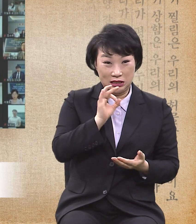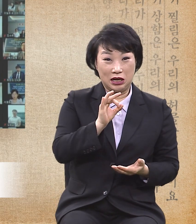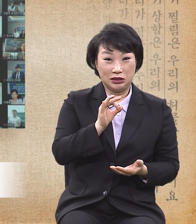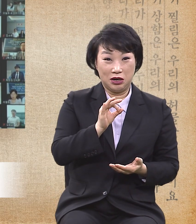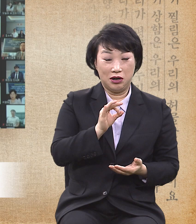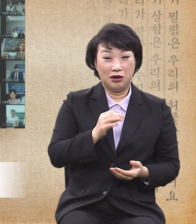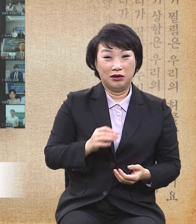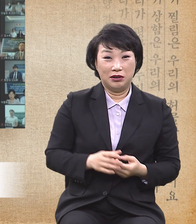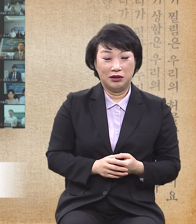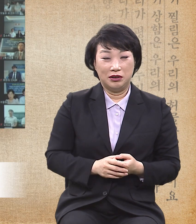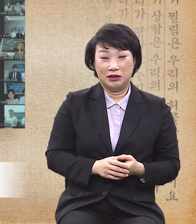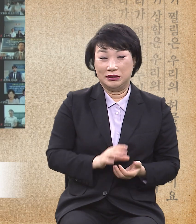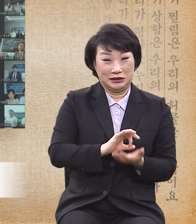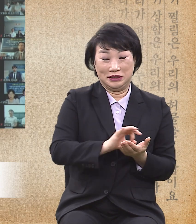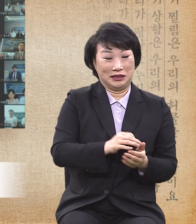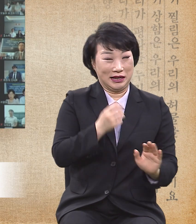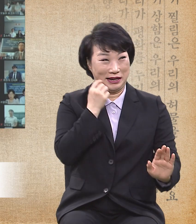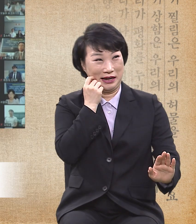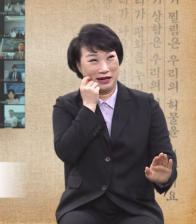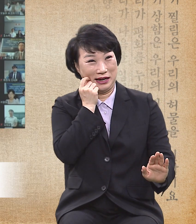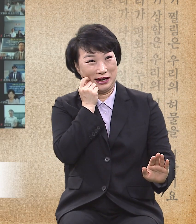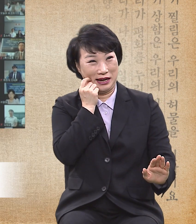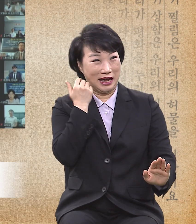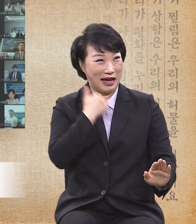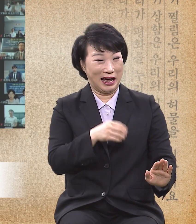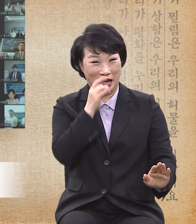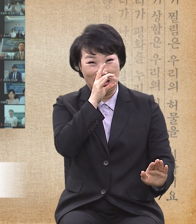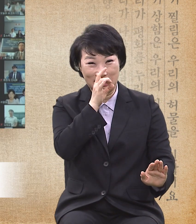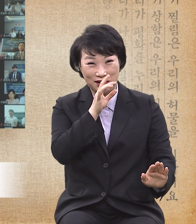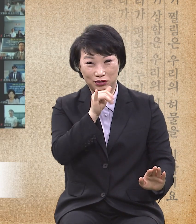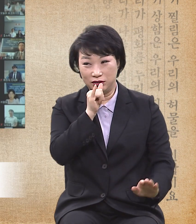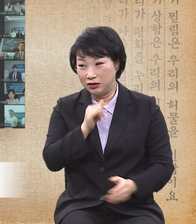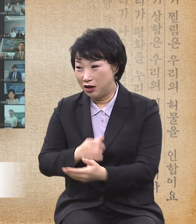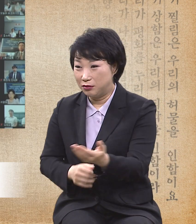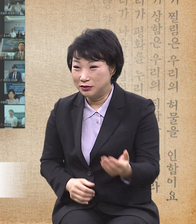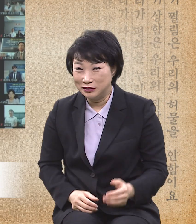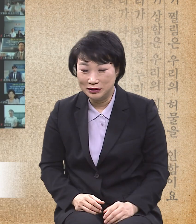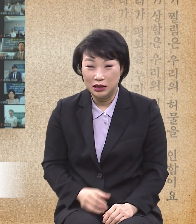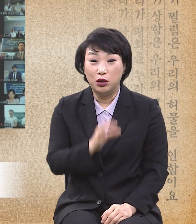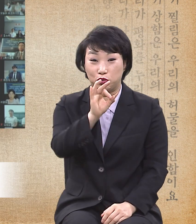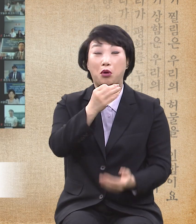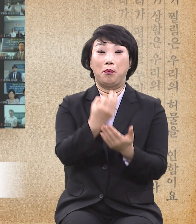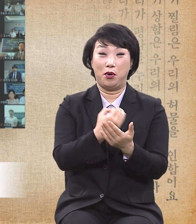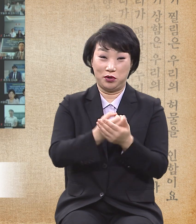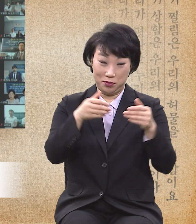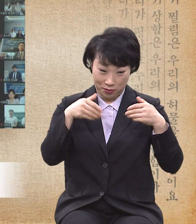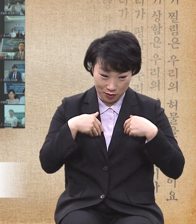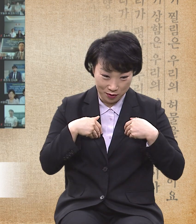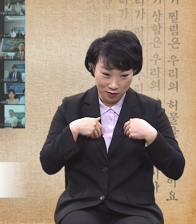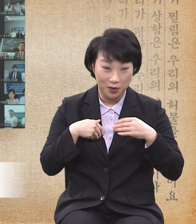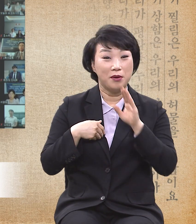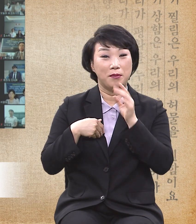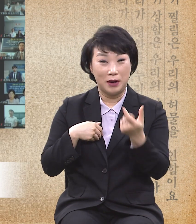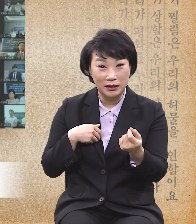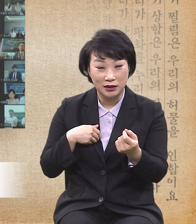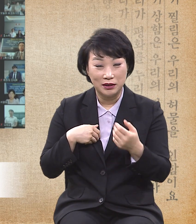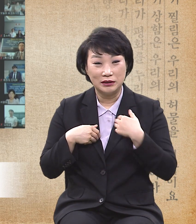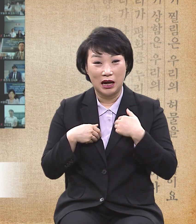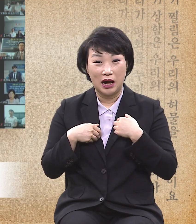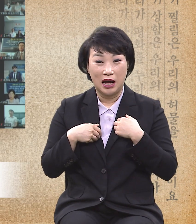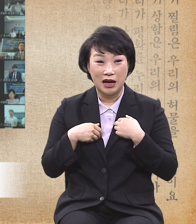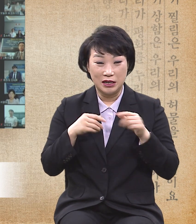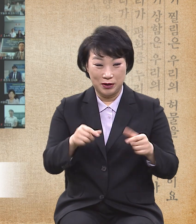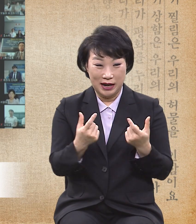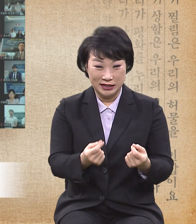돈도 못 쓰잖아요. 응? 예, 돈 버려야지. 내가 이렇게